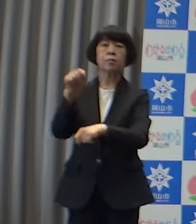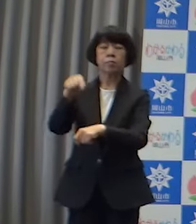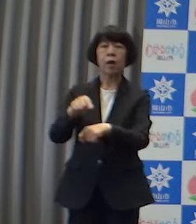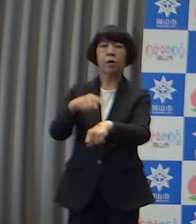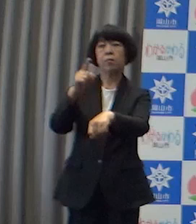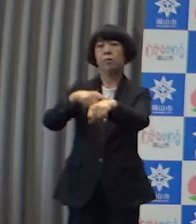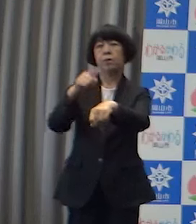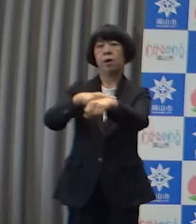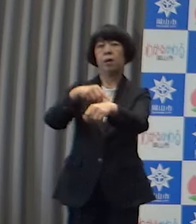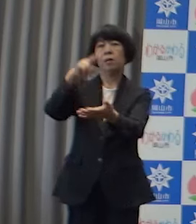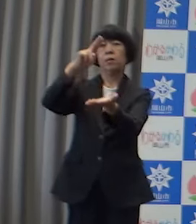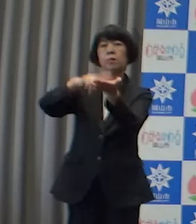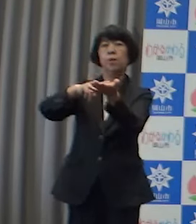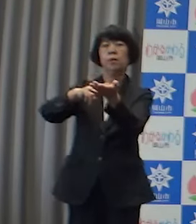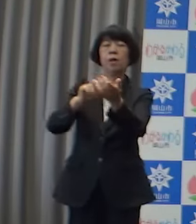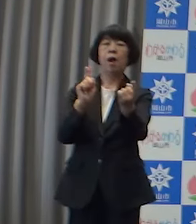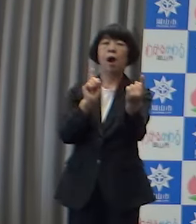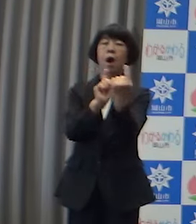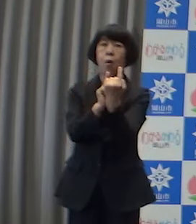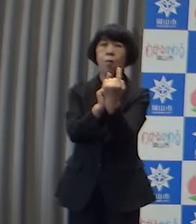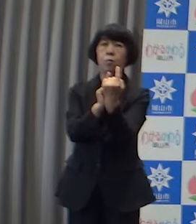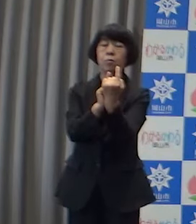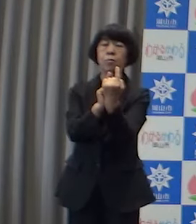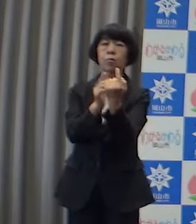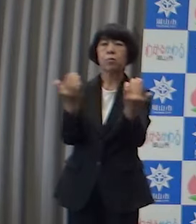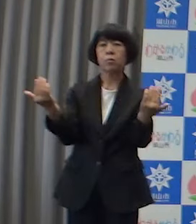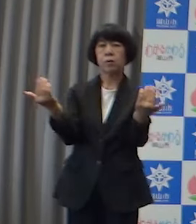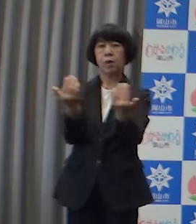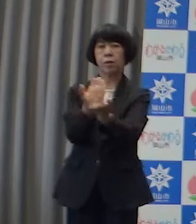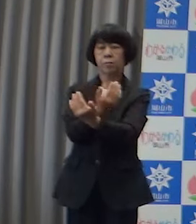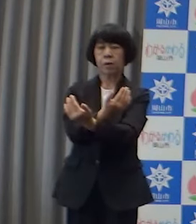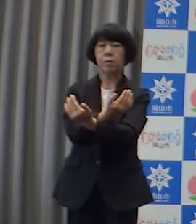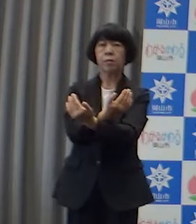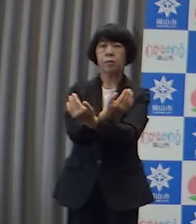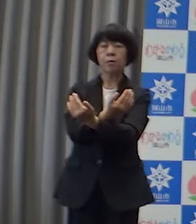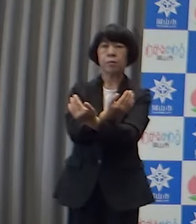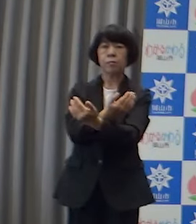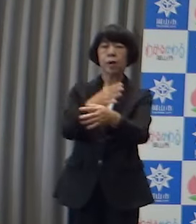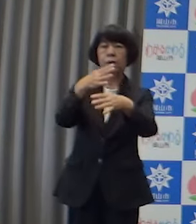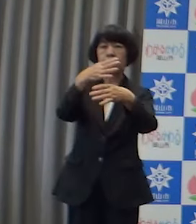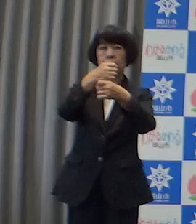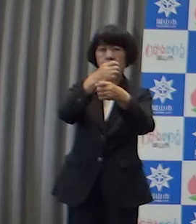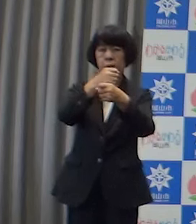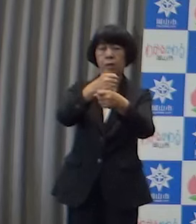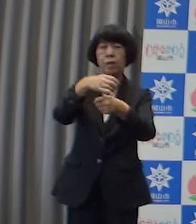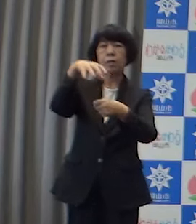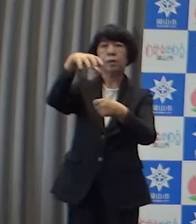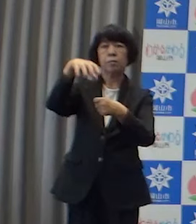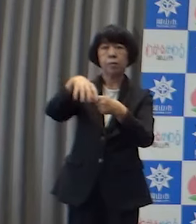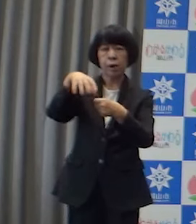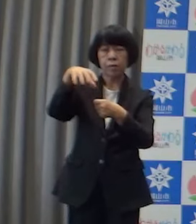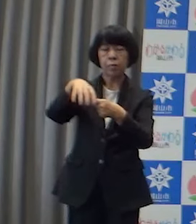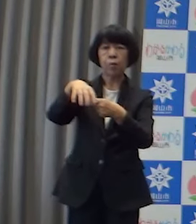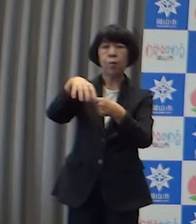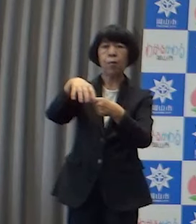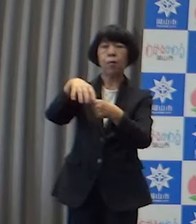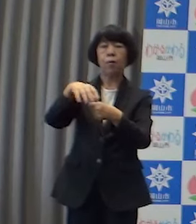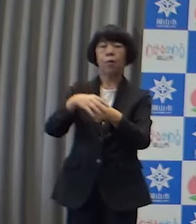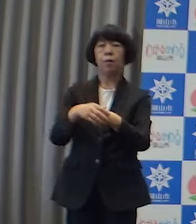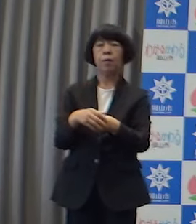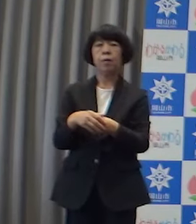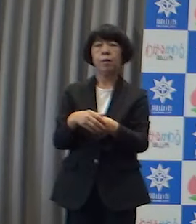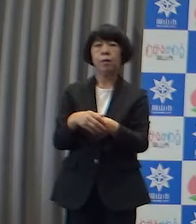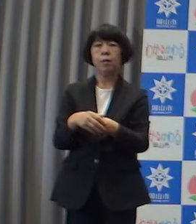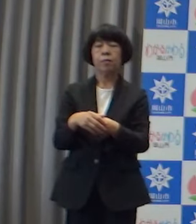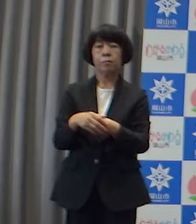おうということがありました。日時、場所、そして、